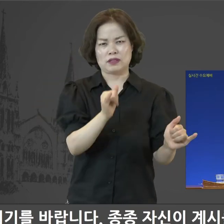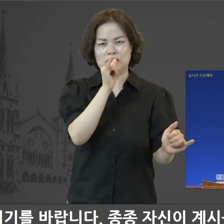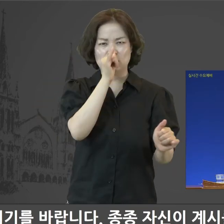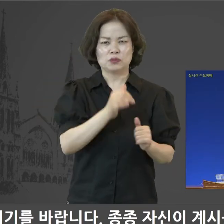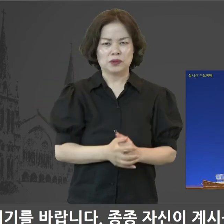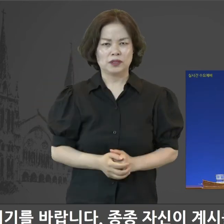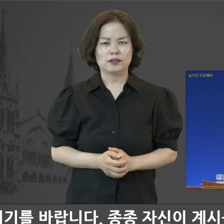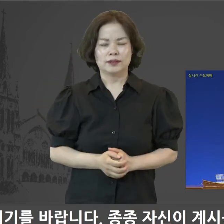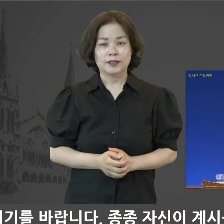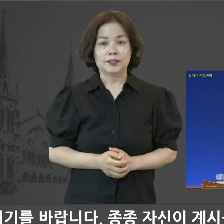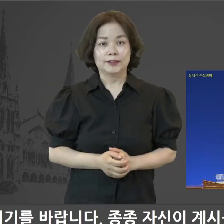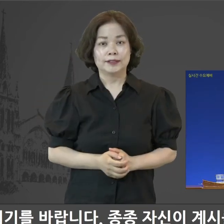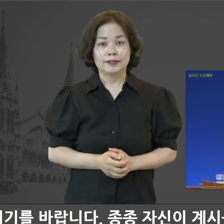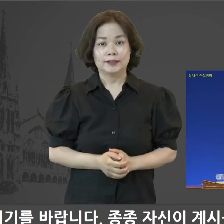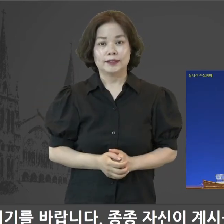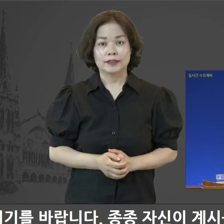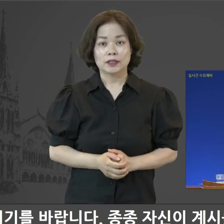있습니다.